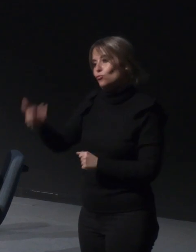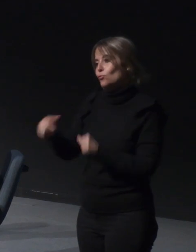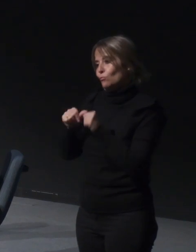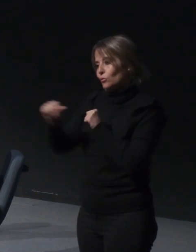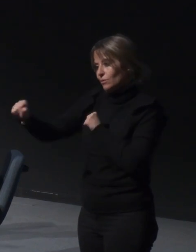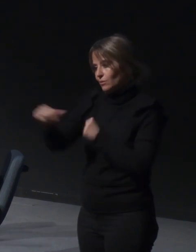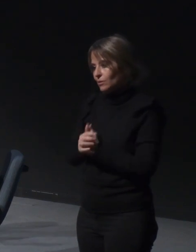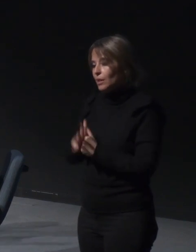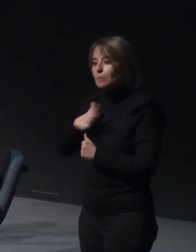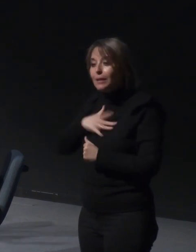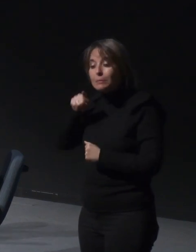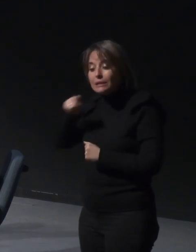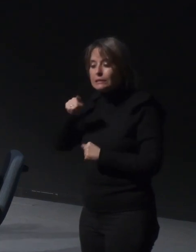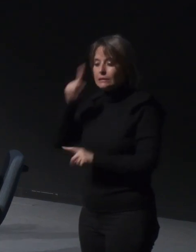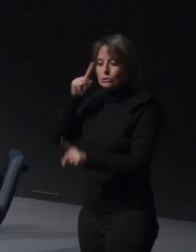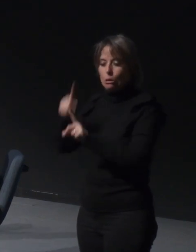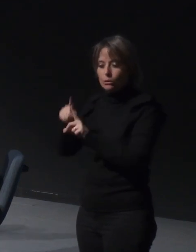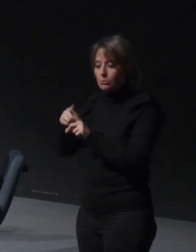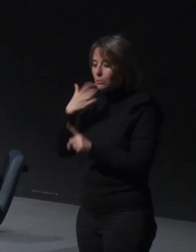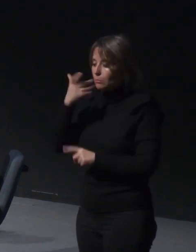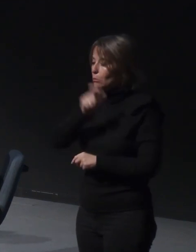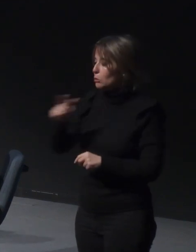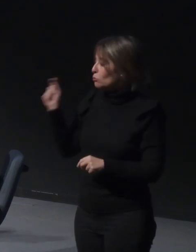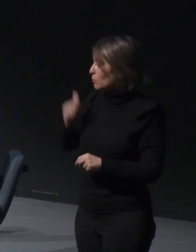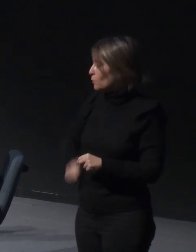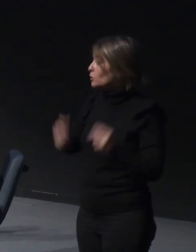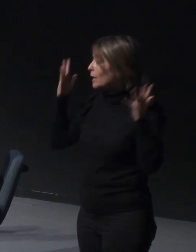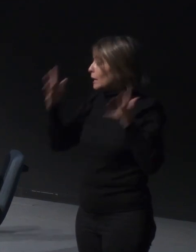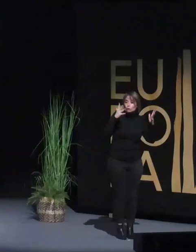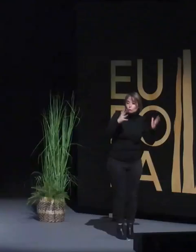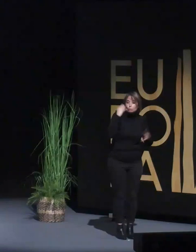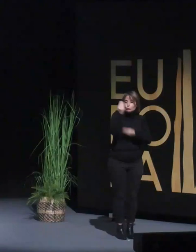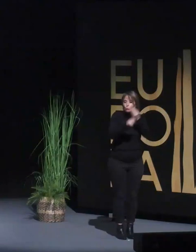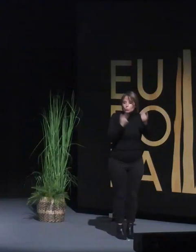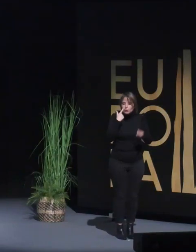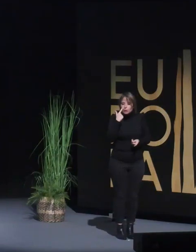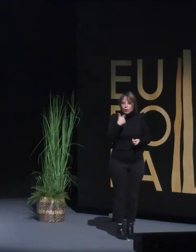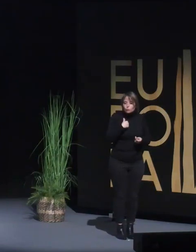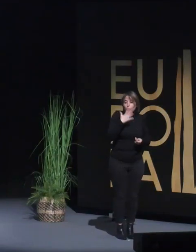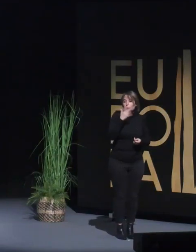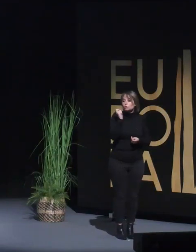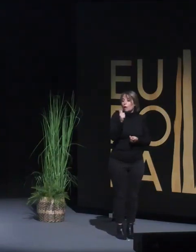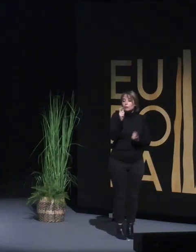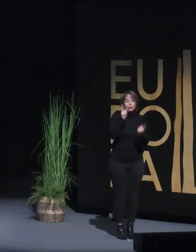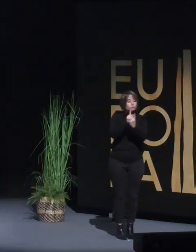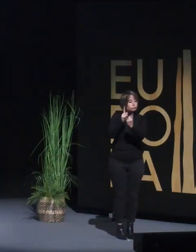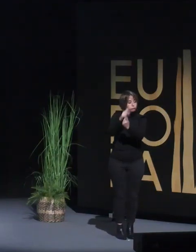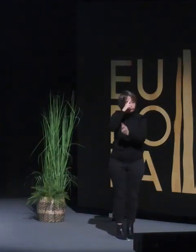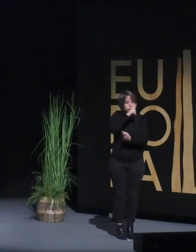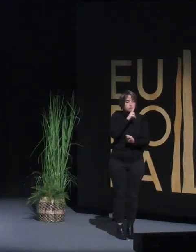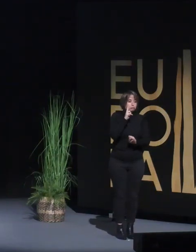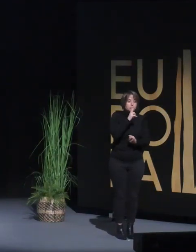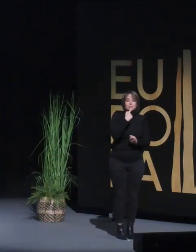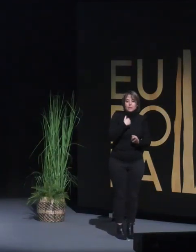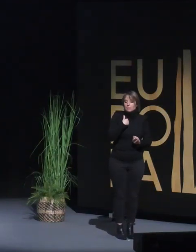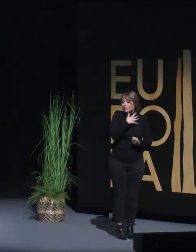grave. Para mí esa es la idea de cuando era un profesional buscando un asesoramiento para decir, oye, y yo cada vez me encuentro más aitas que te dicen, mira,